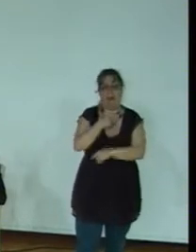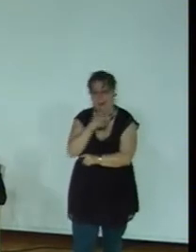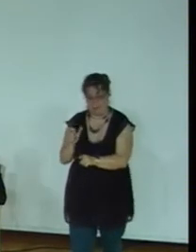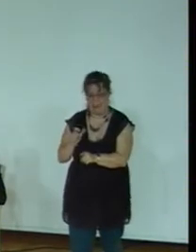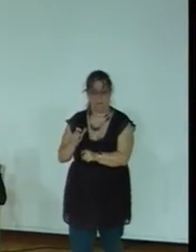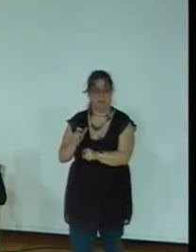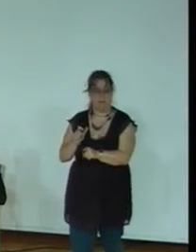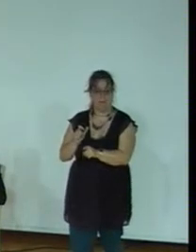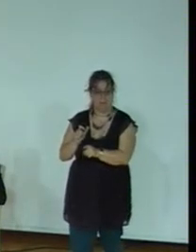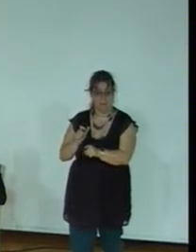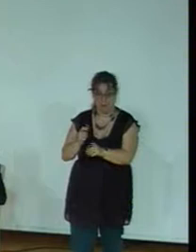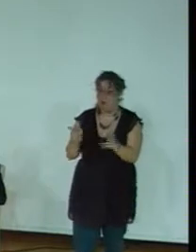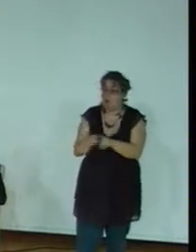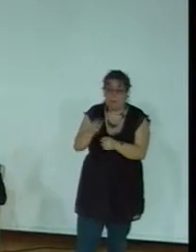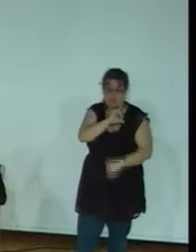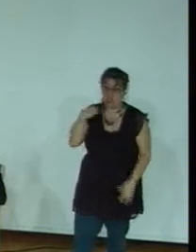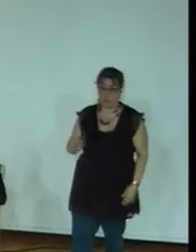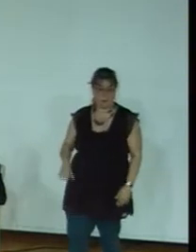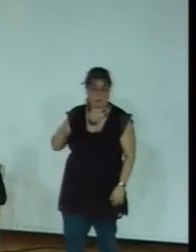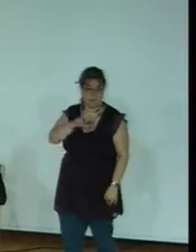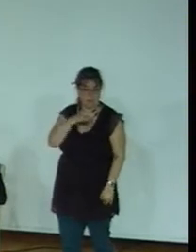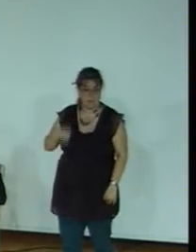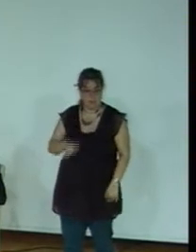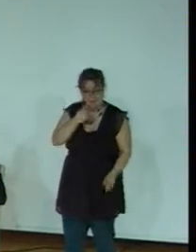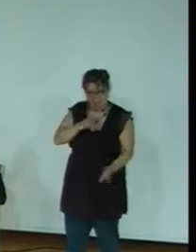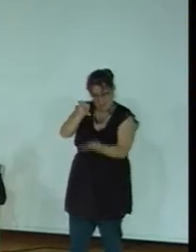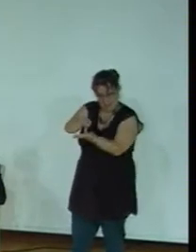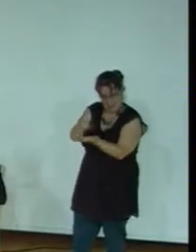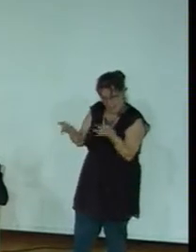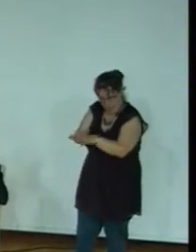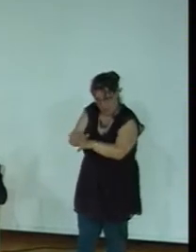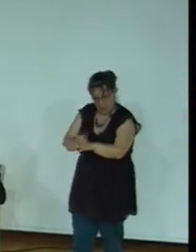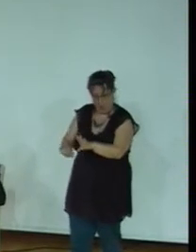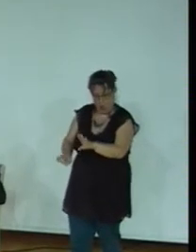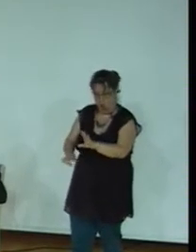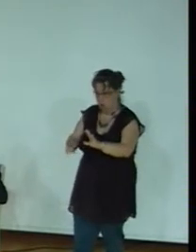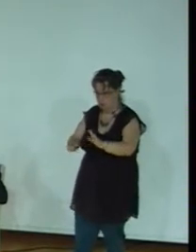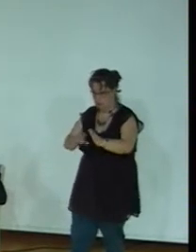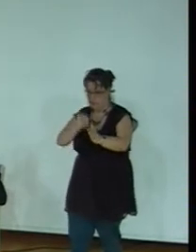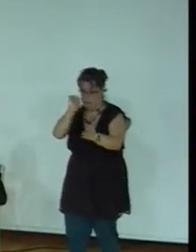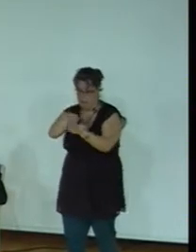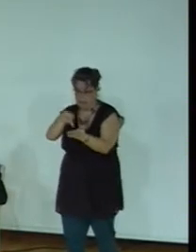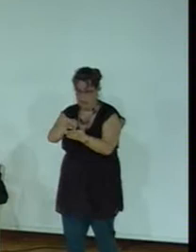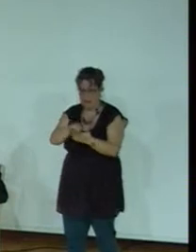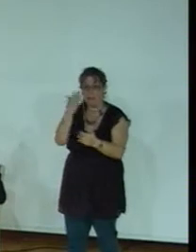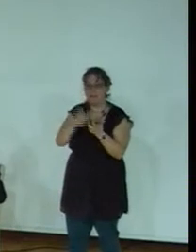pouvez accéder depuis le territoire français. C'est pas la fermeture de site, c'est simplement de vous dire, vous ne savez pas si le site existe ou pas, mais on vous